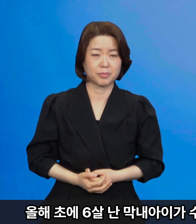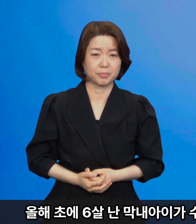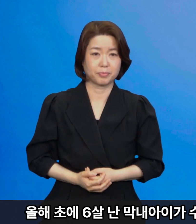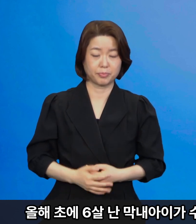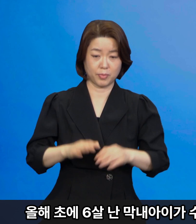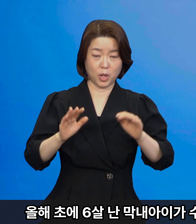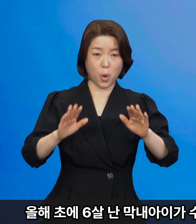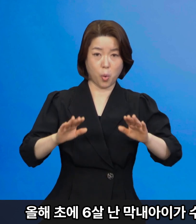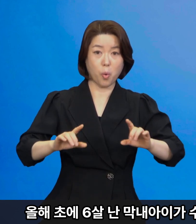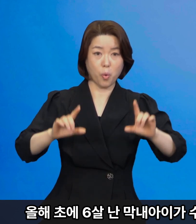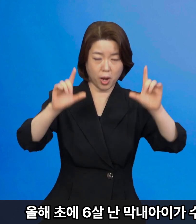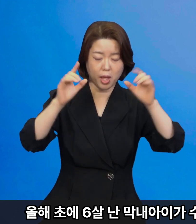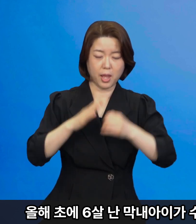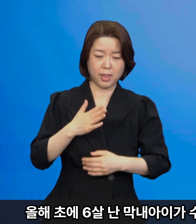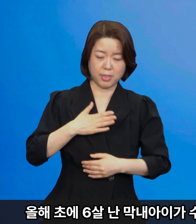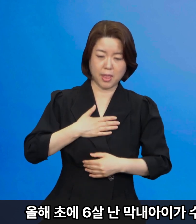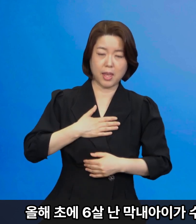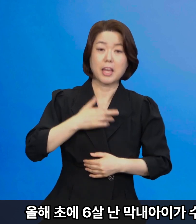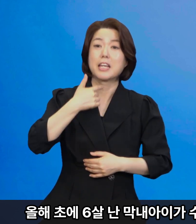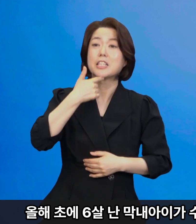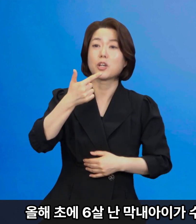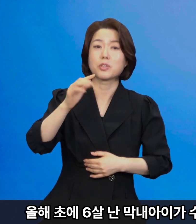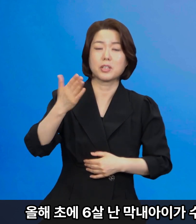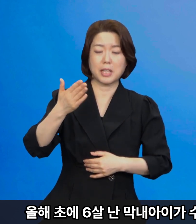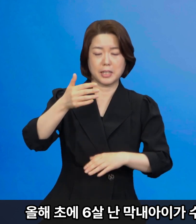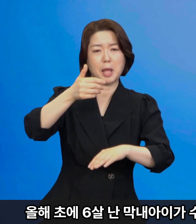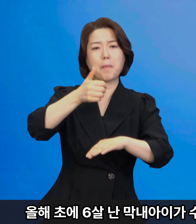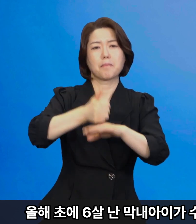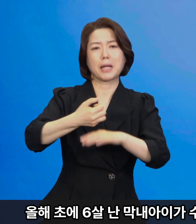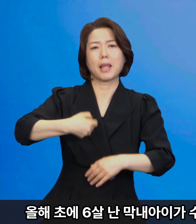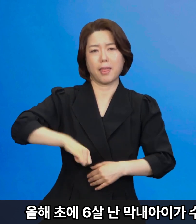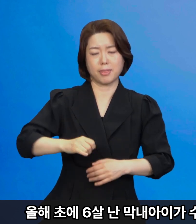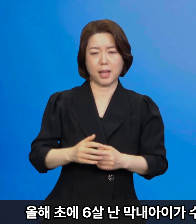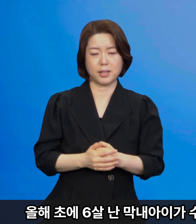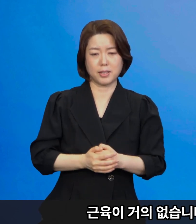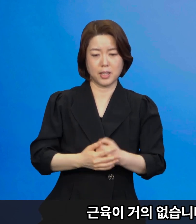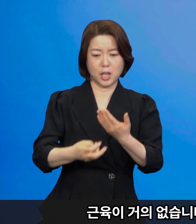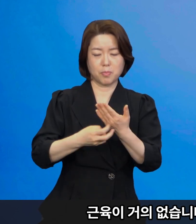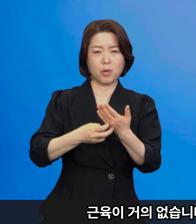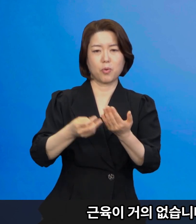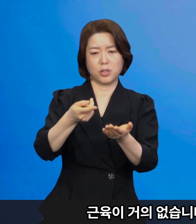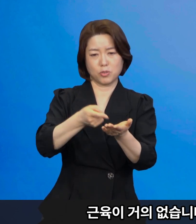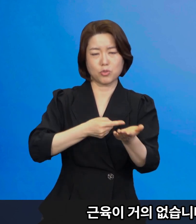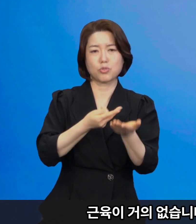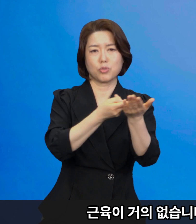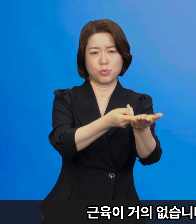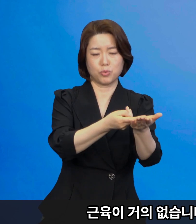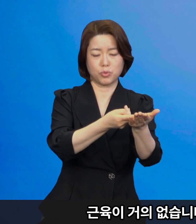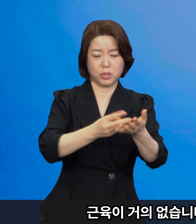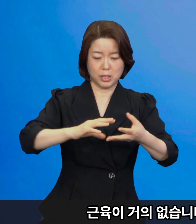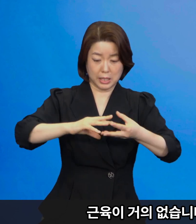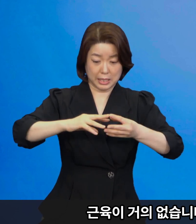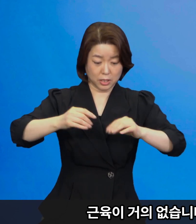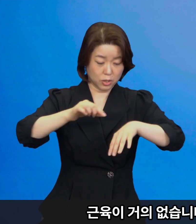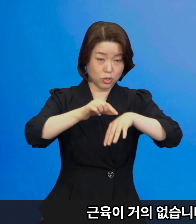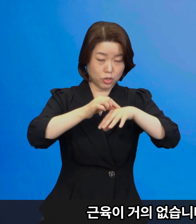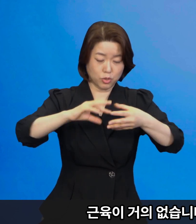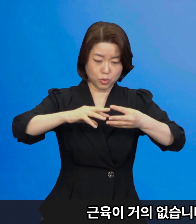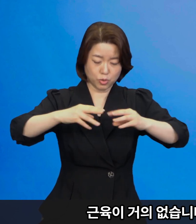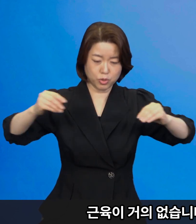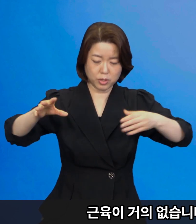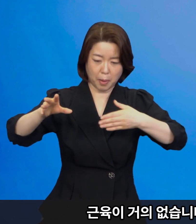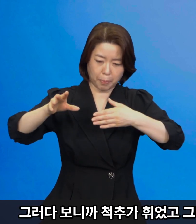올해 초에 6살 난 막내 아이가 수술을 하여 병원에 입원해 있었습니다. 근육이 거의 없습니다. 있어도